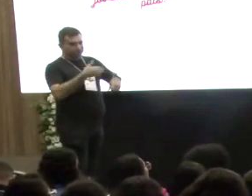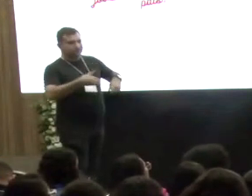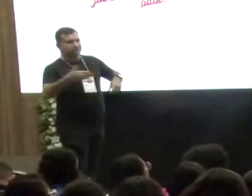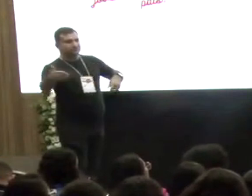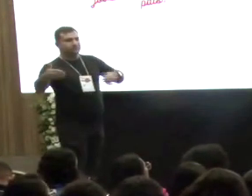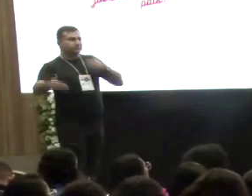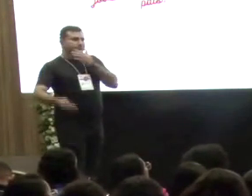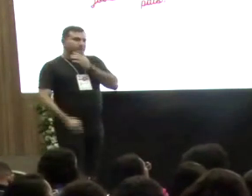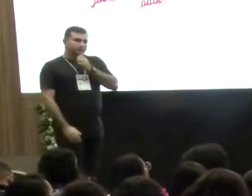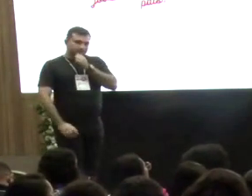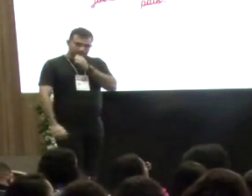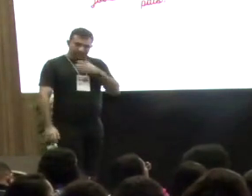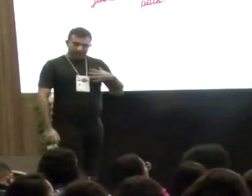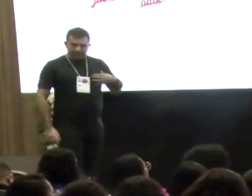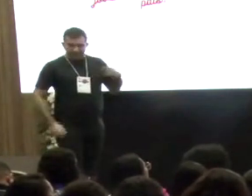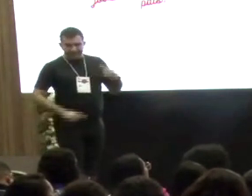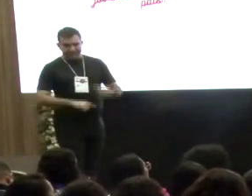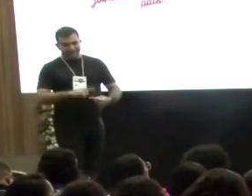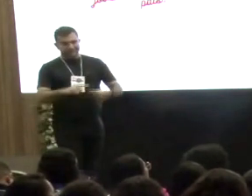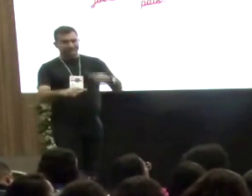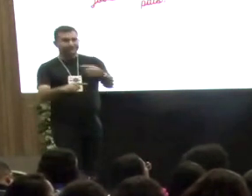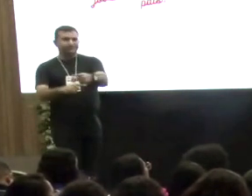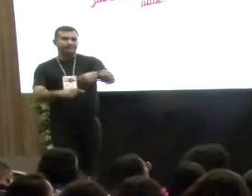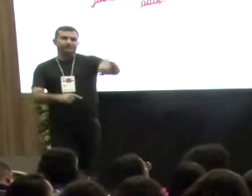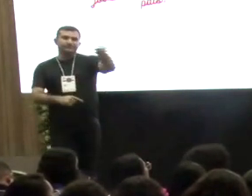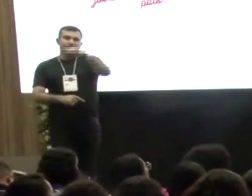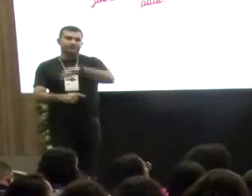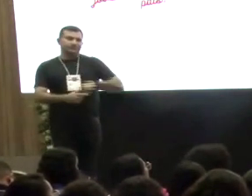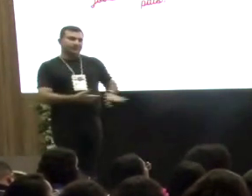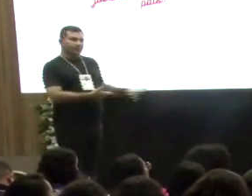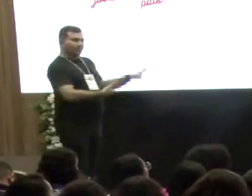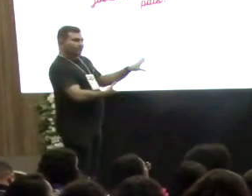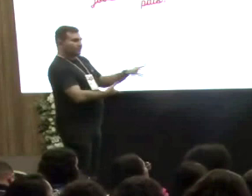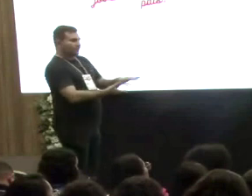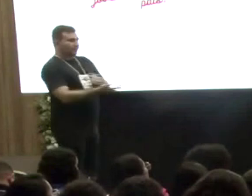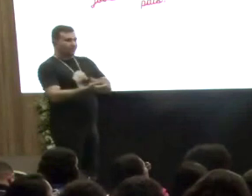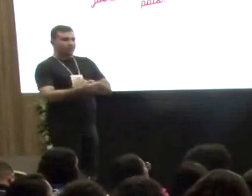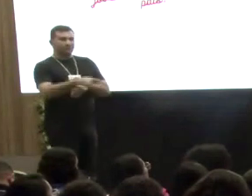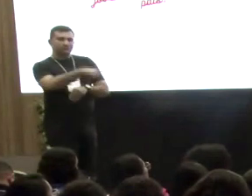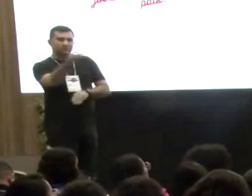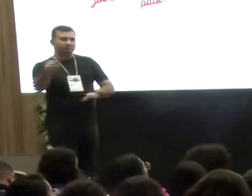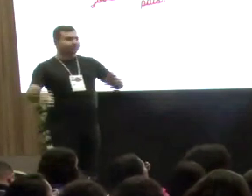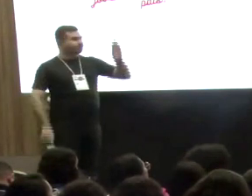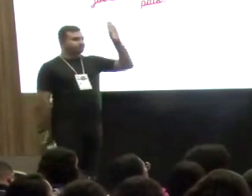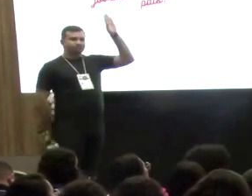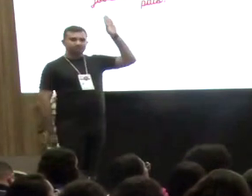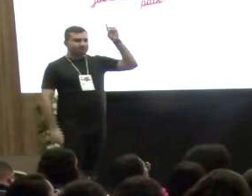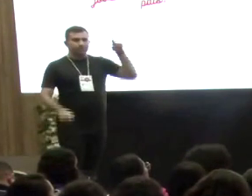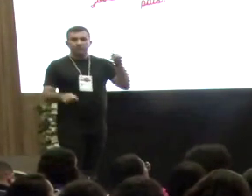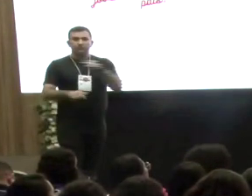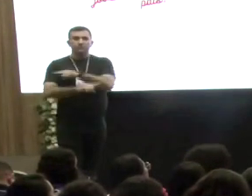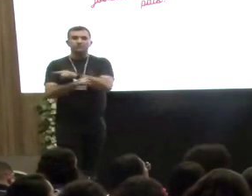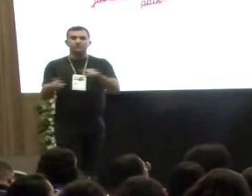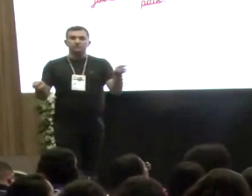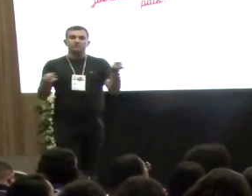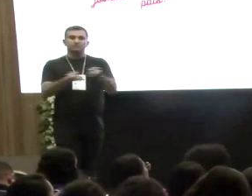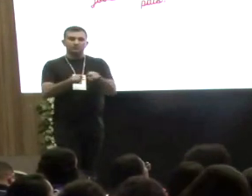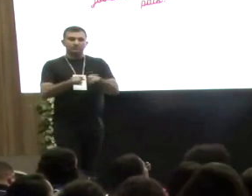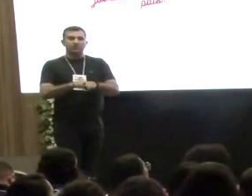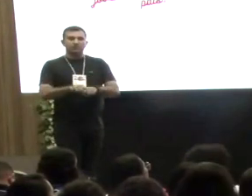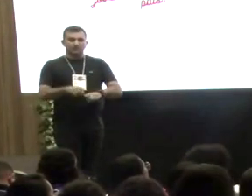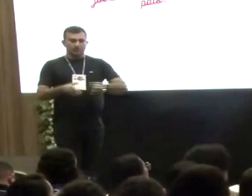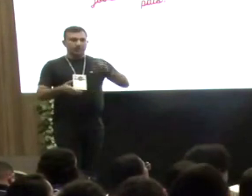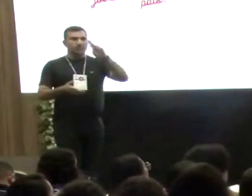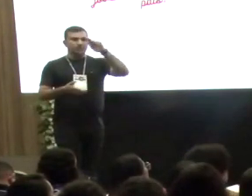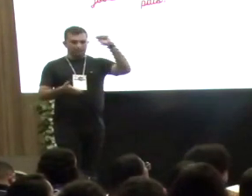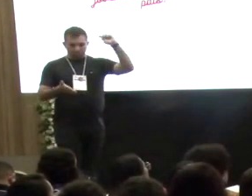nossos pais. E quando vocês não levantaram a mão, vocês também acabaram de assinar